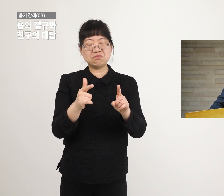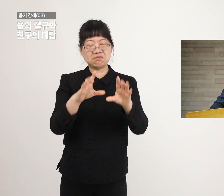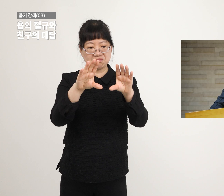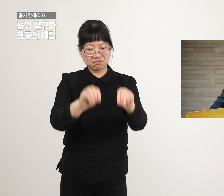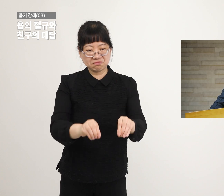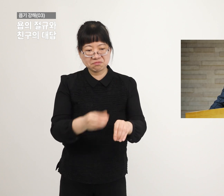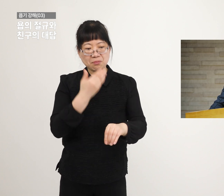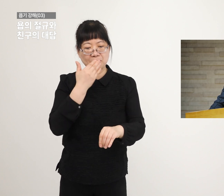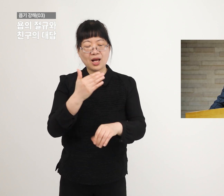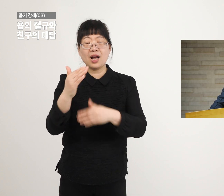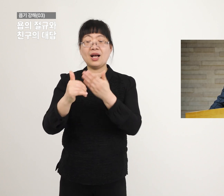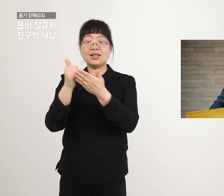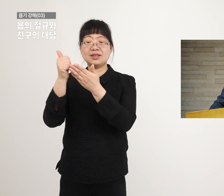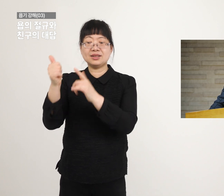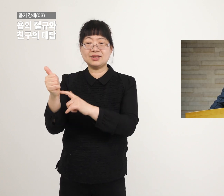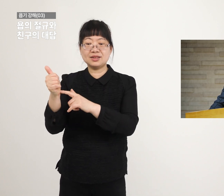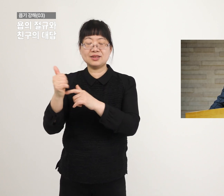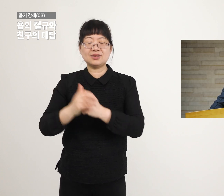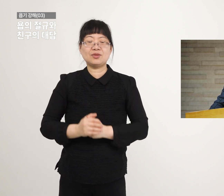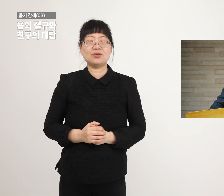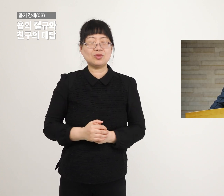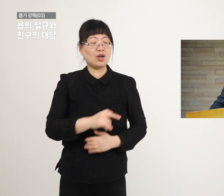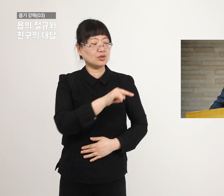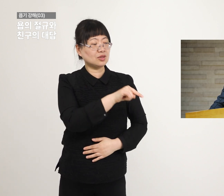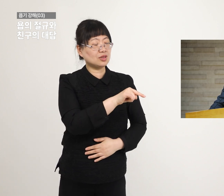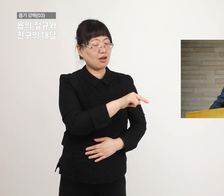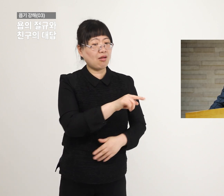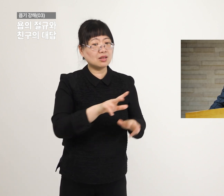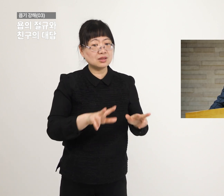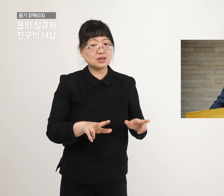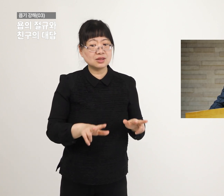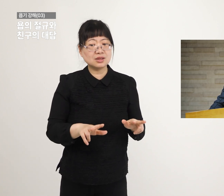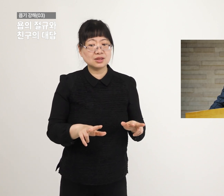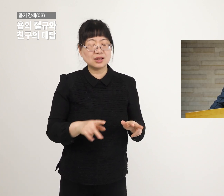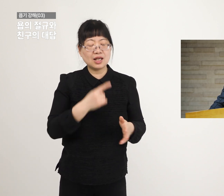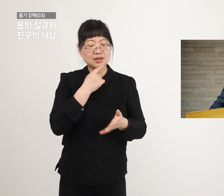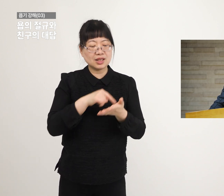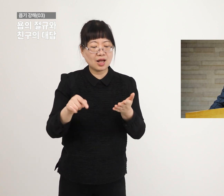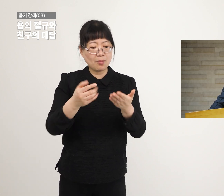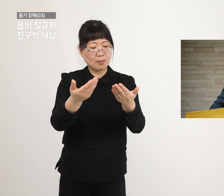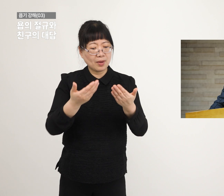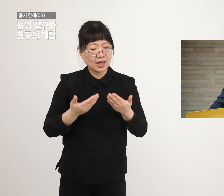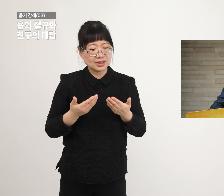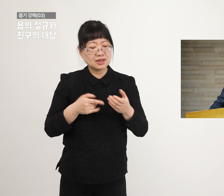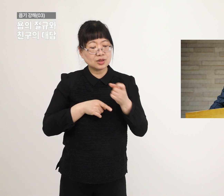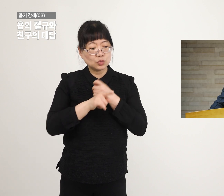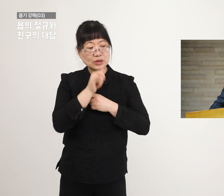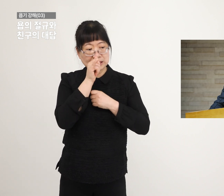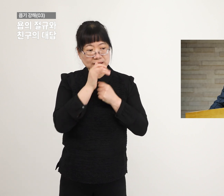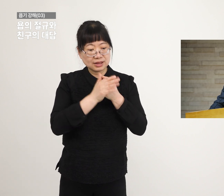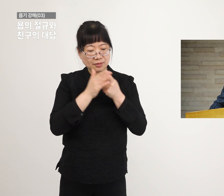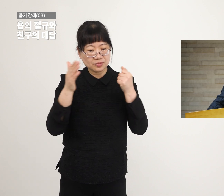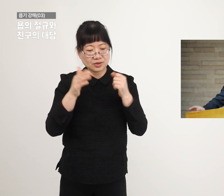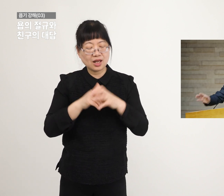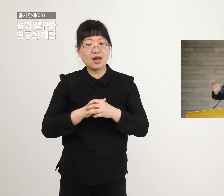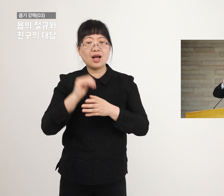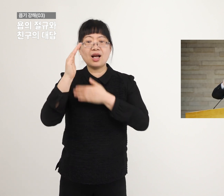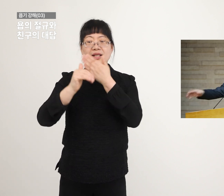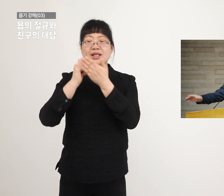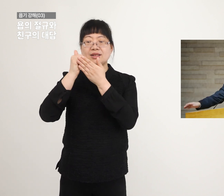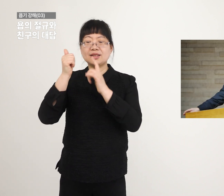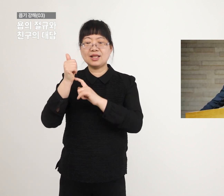그러니까 하나님께서 네가 뭔가 이런 재난을 받을 만한 이유가 있기 때문에